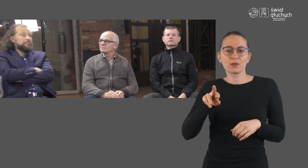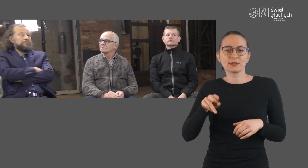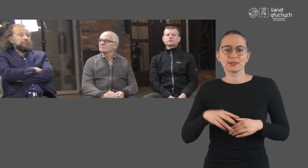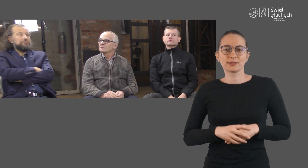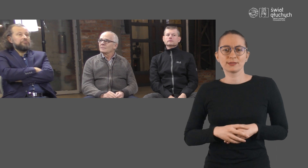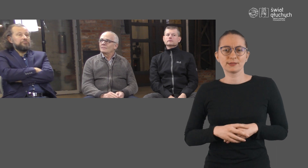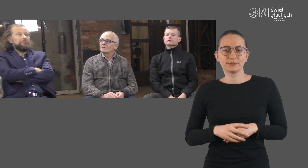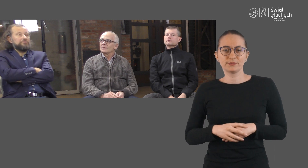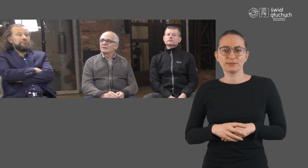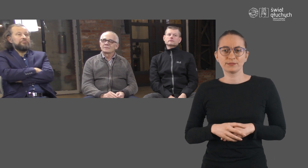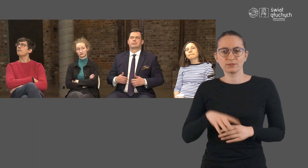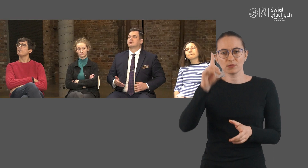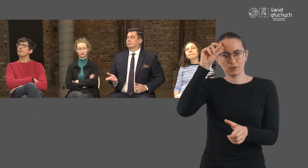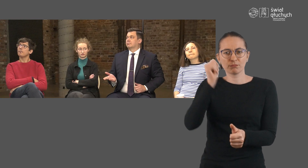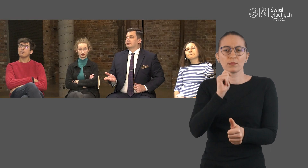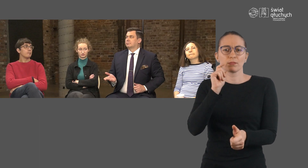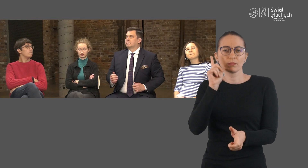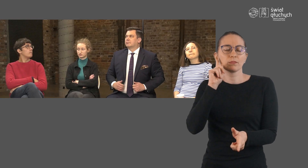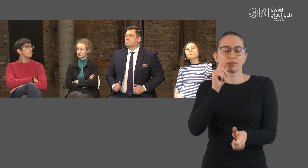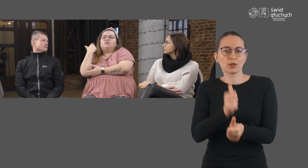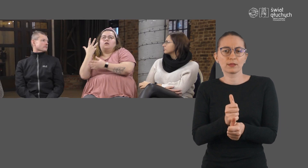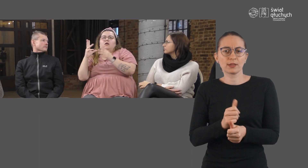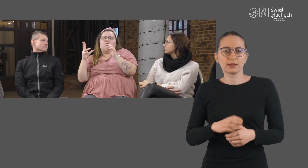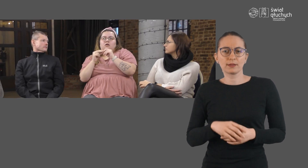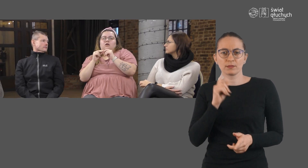powodu i bardzo zadowoleni byli z tego kontaktu.